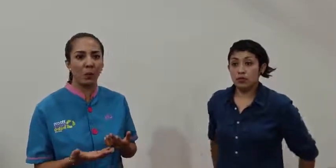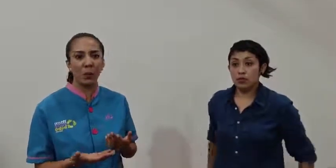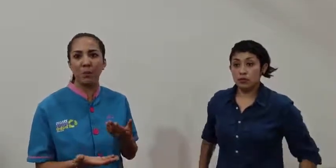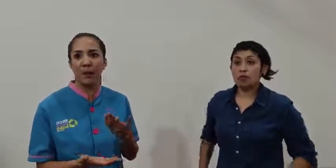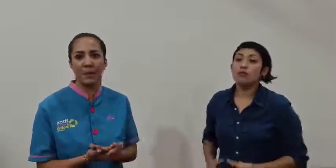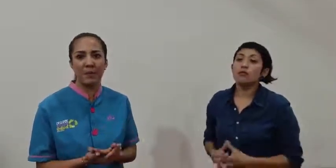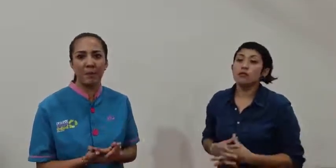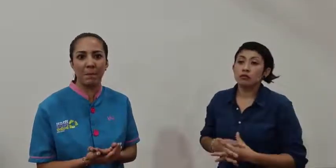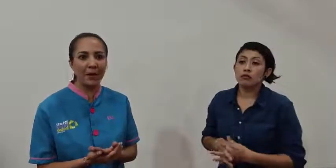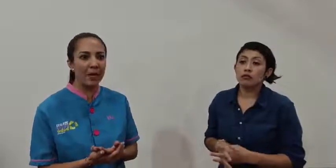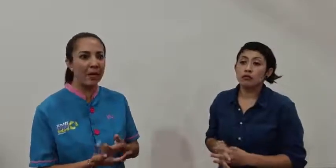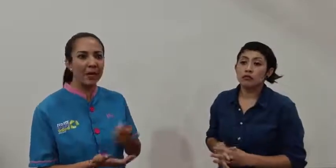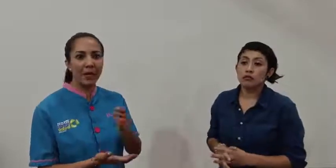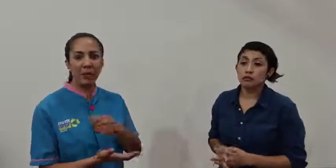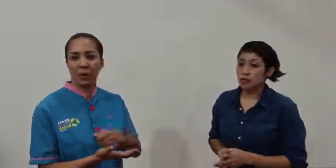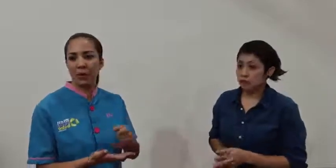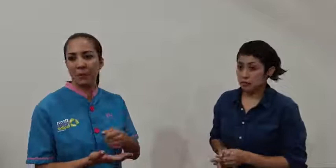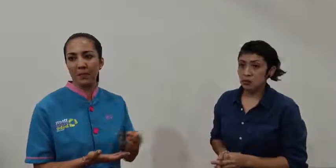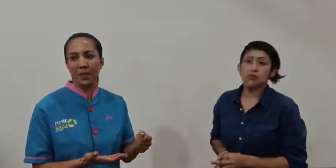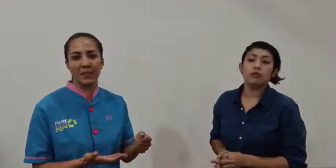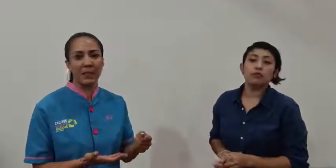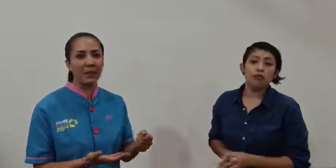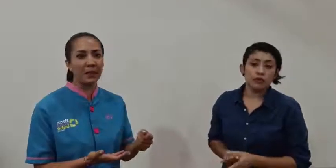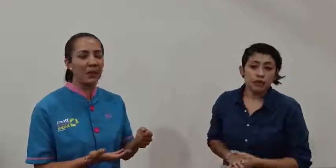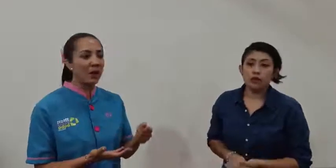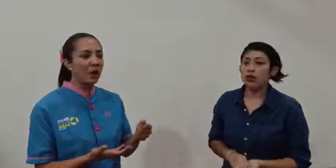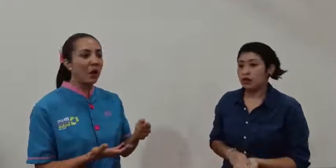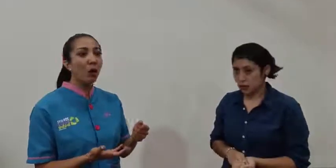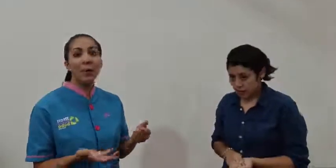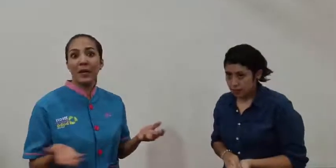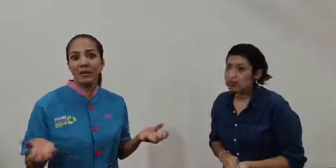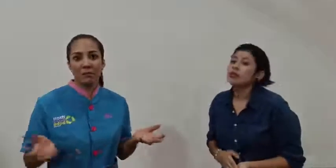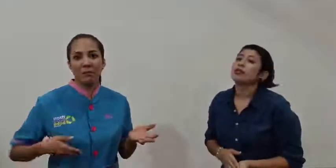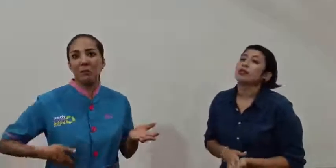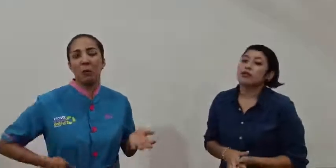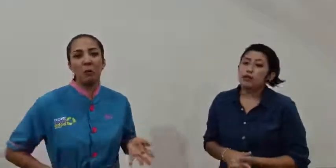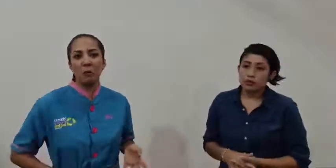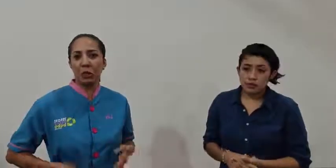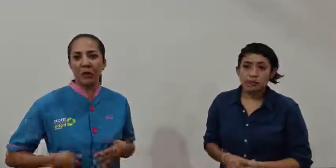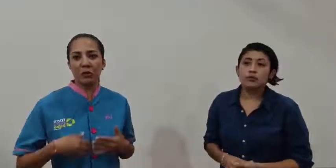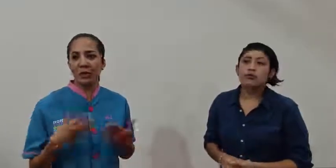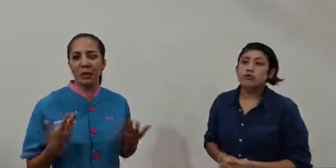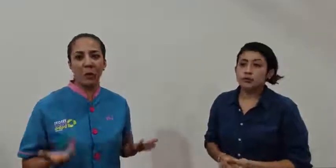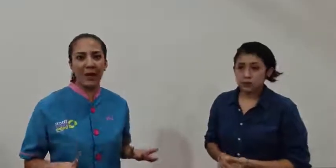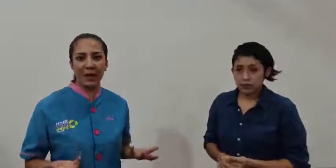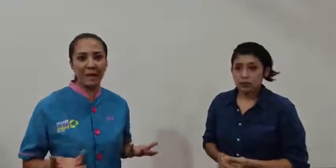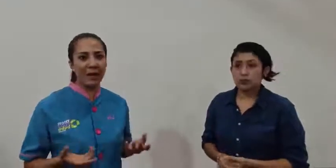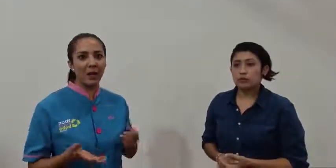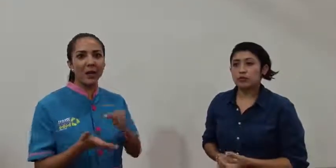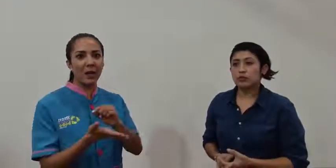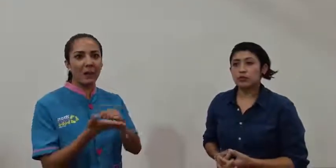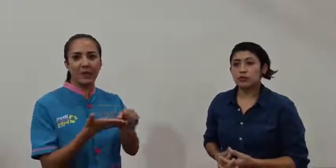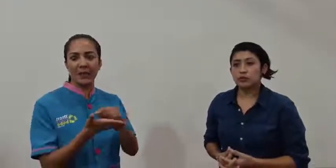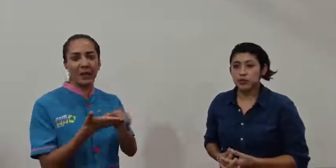por un lápiz y papel y poder empezar a escribir. O bien, todo el mundo traemos el celular en la mano,